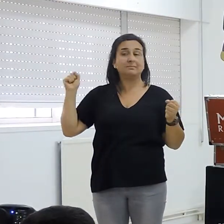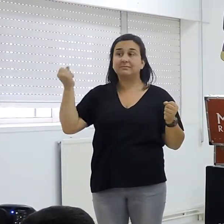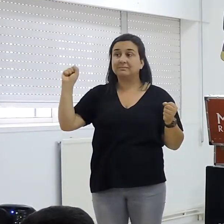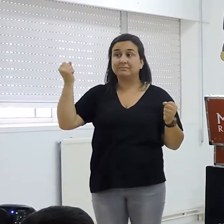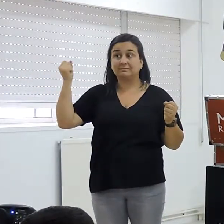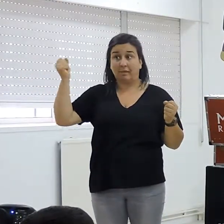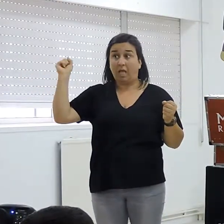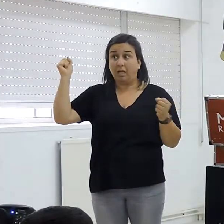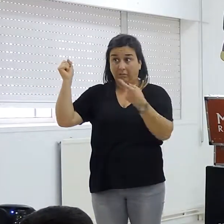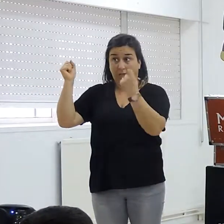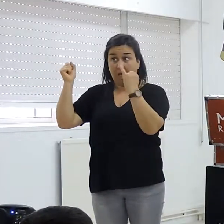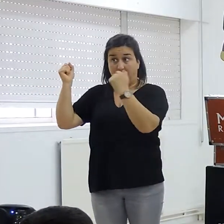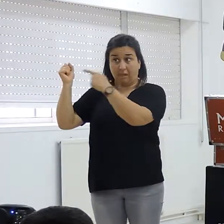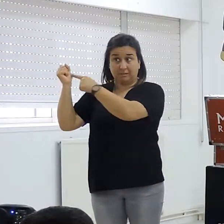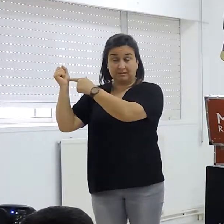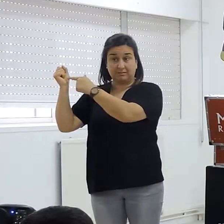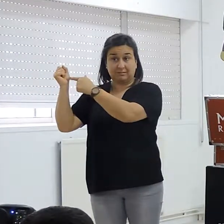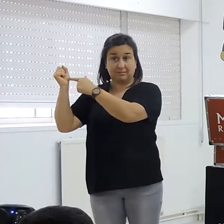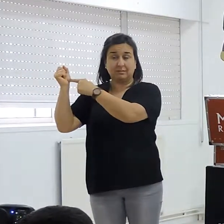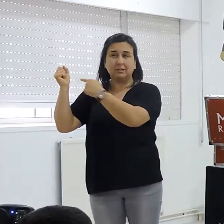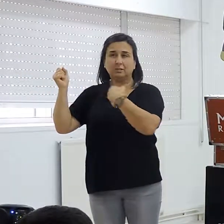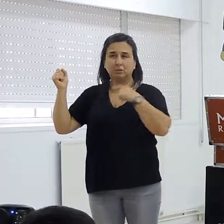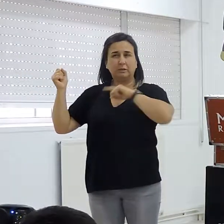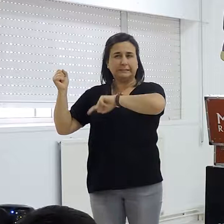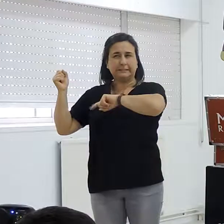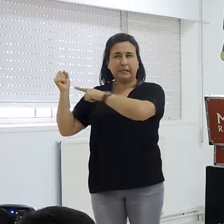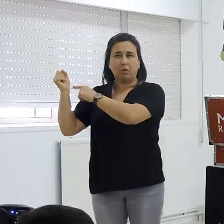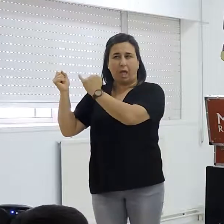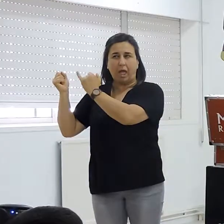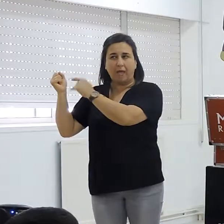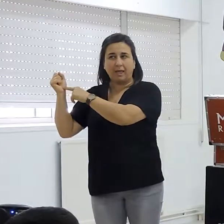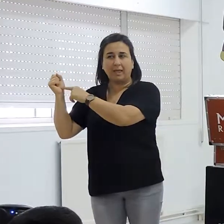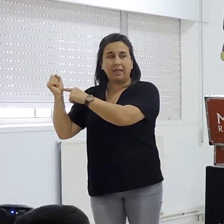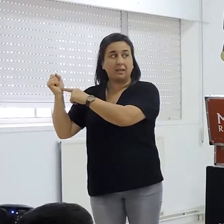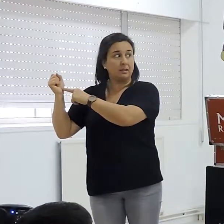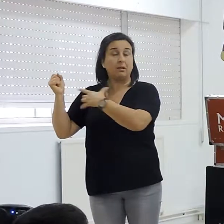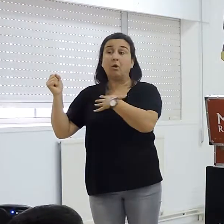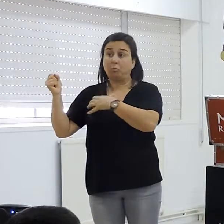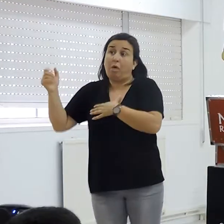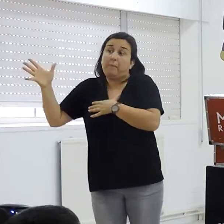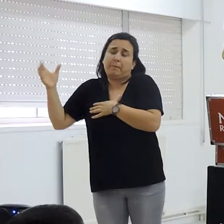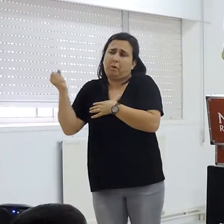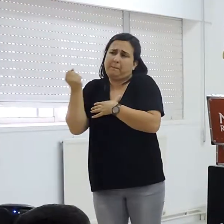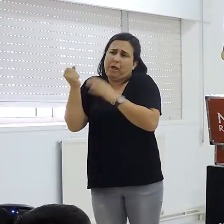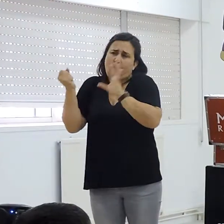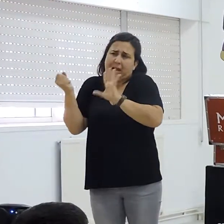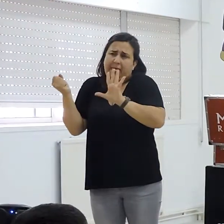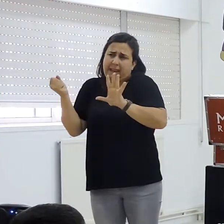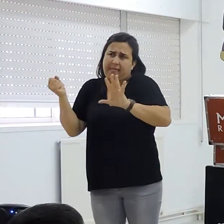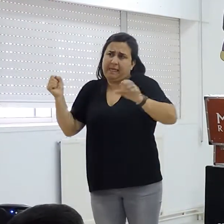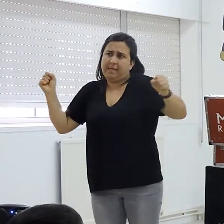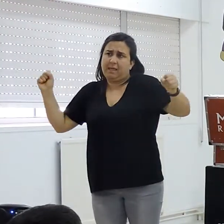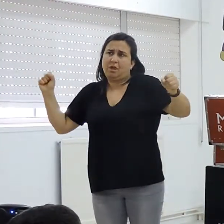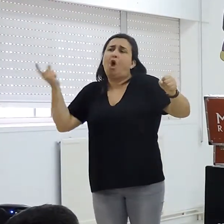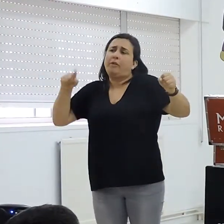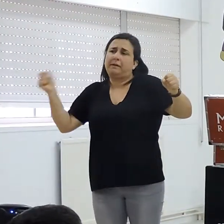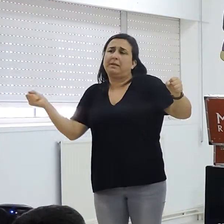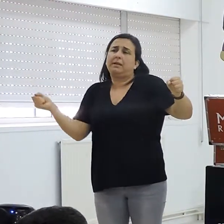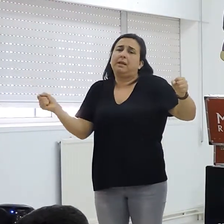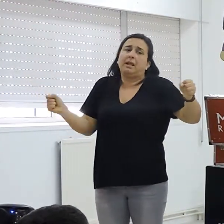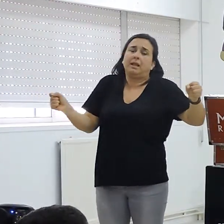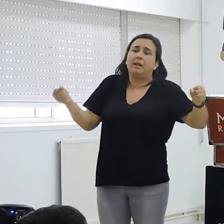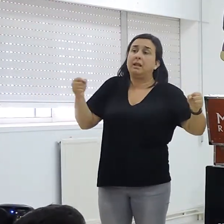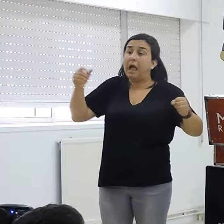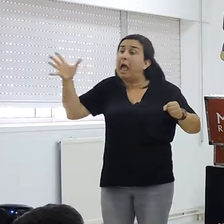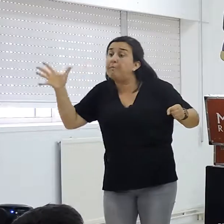Y hasta aquí el pañuelo. Lo roto, lo siento. Sí, puedo abrir la mano, pero mejor todavía es si lo vuelvo a hacer viajar. ¿Qué preferís? ¿Que abra la